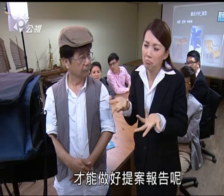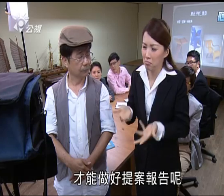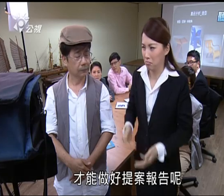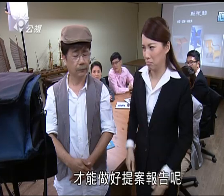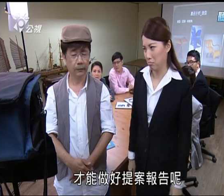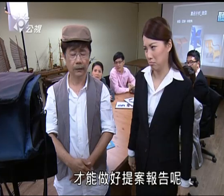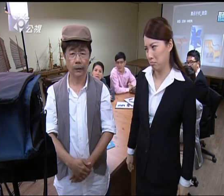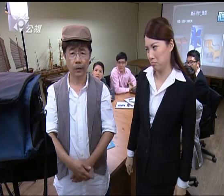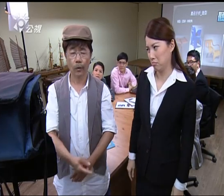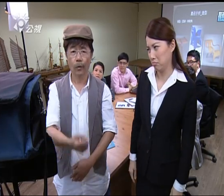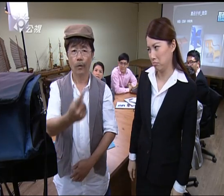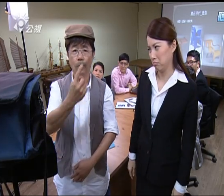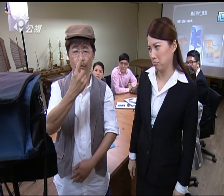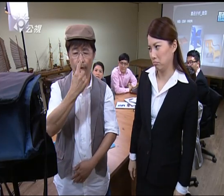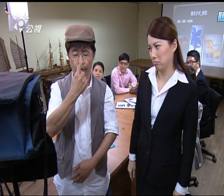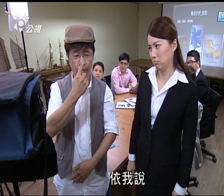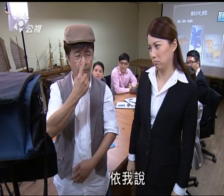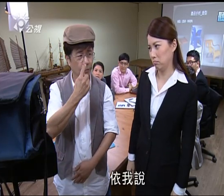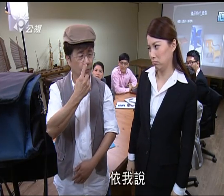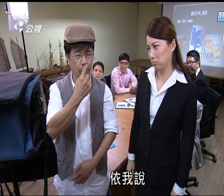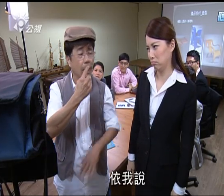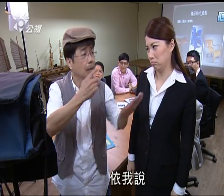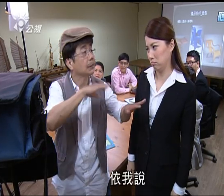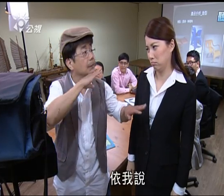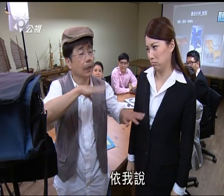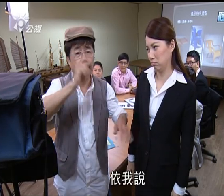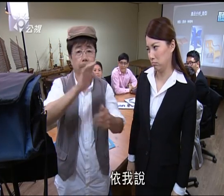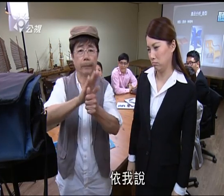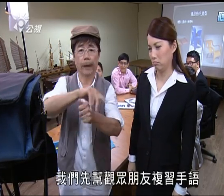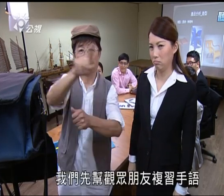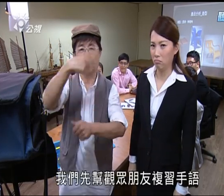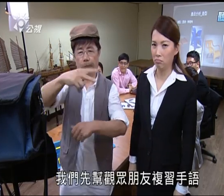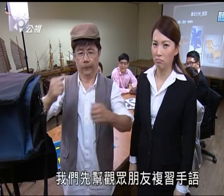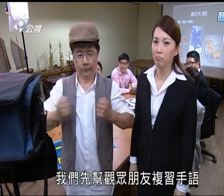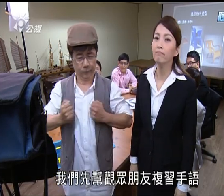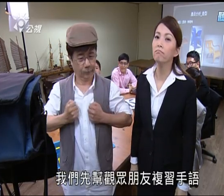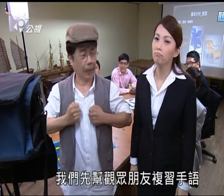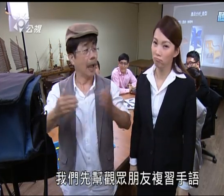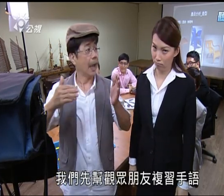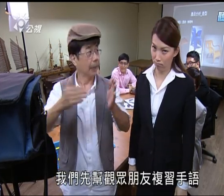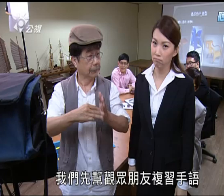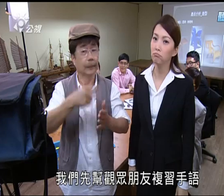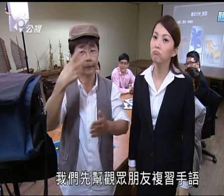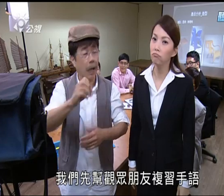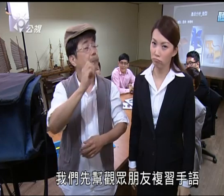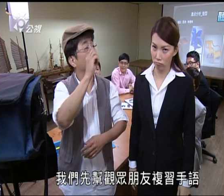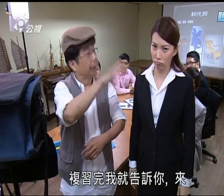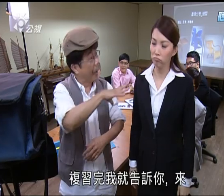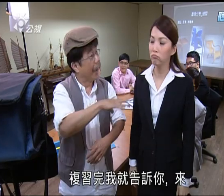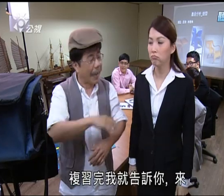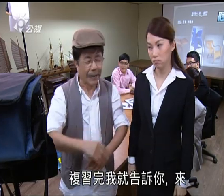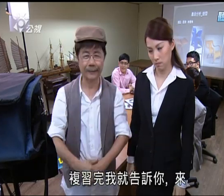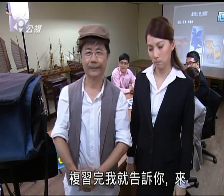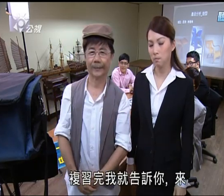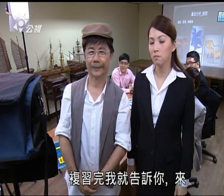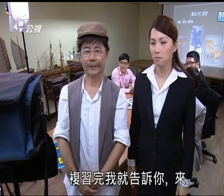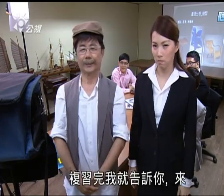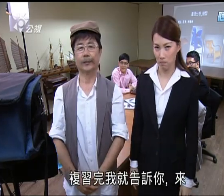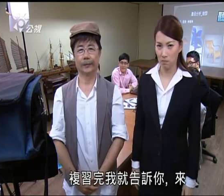呢？ 依我说，哎，我们先帮观众朋友复习手语，复习完我就告诉你啊，哎。